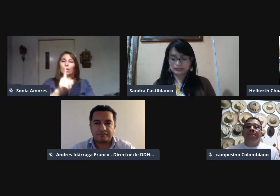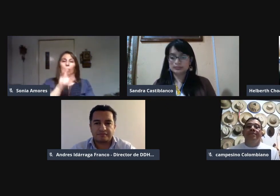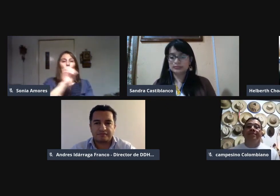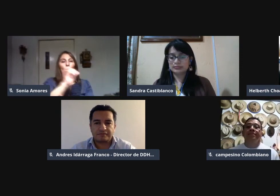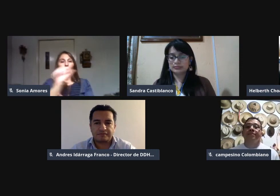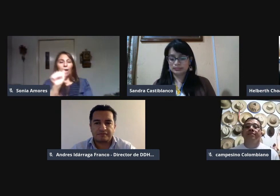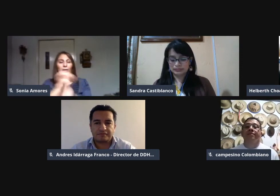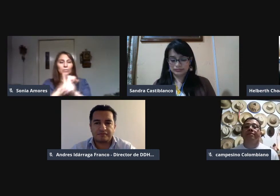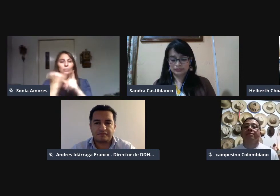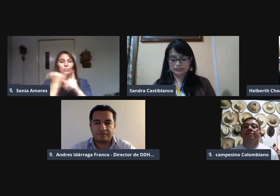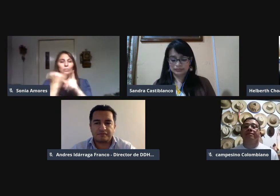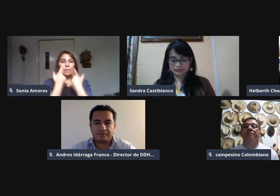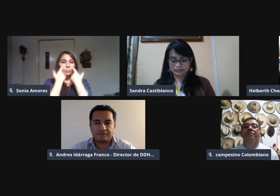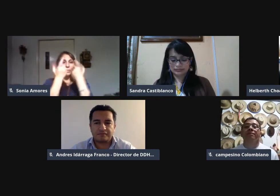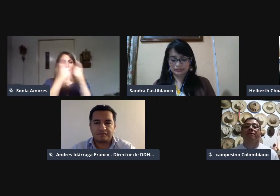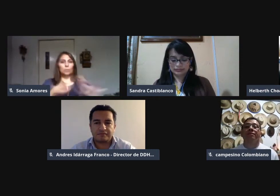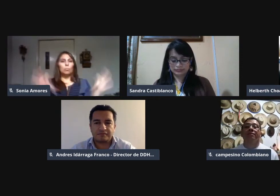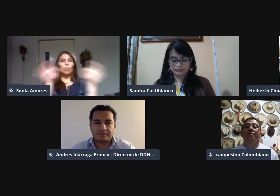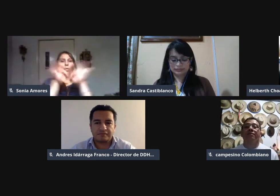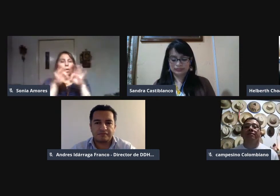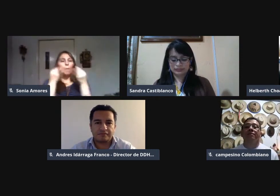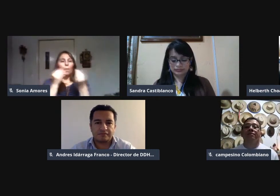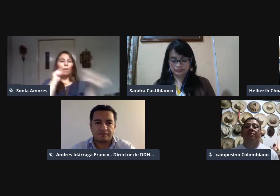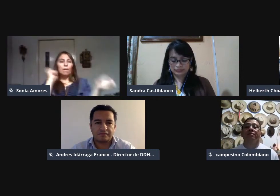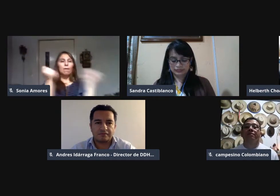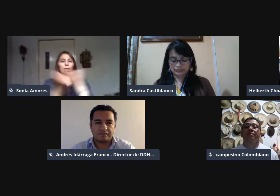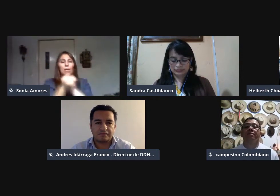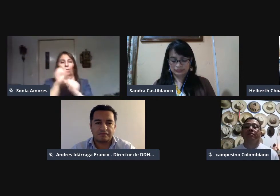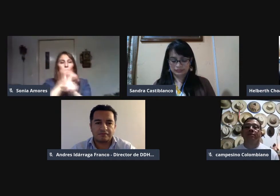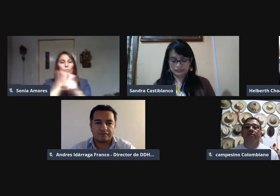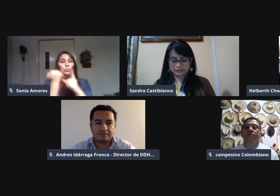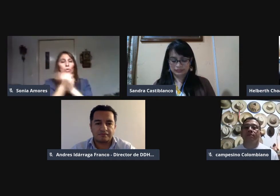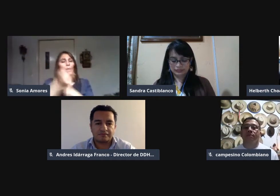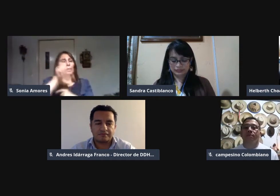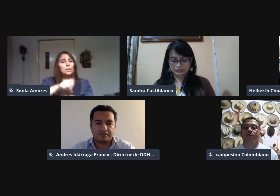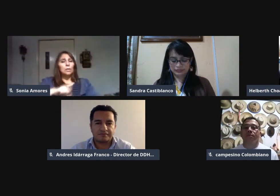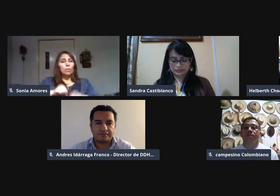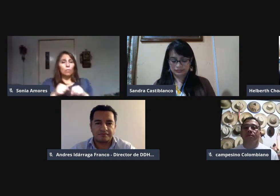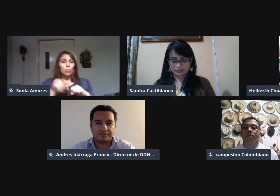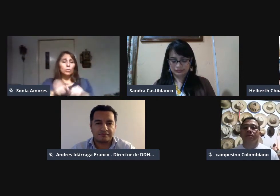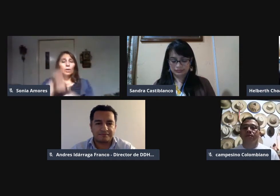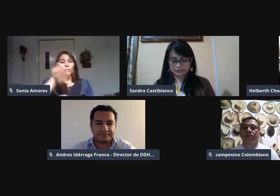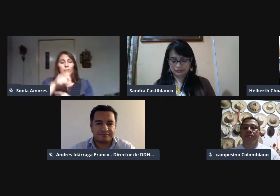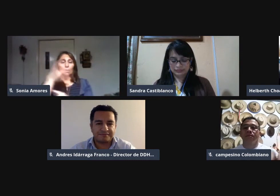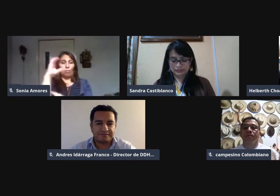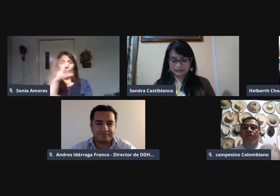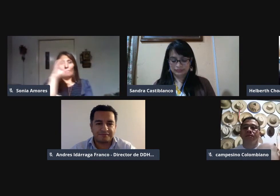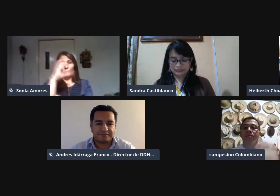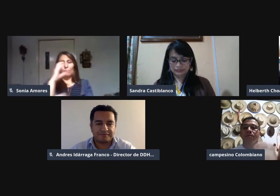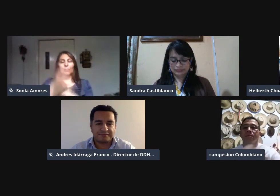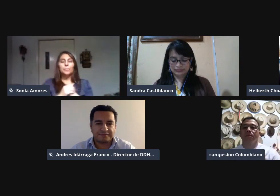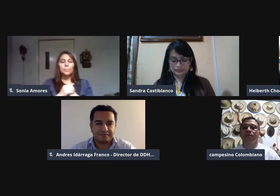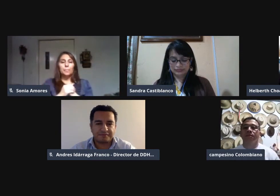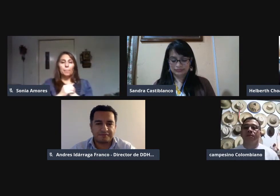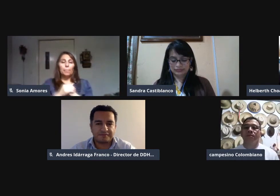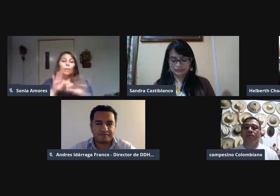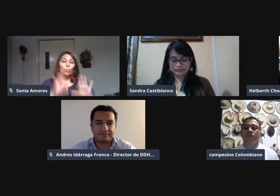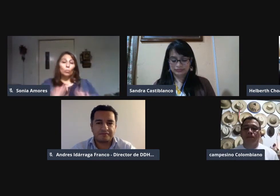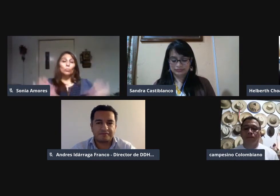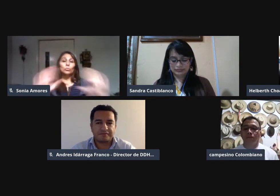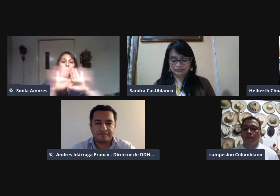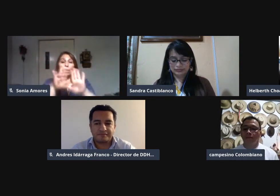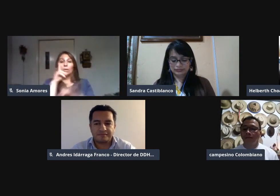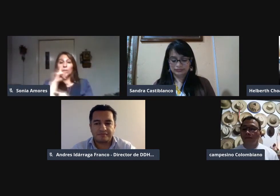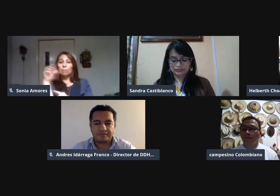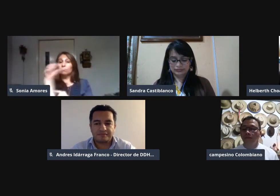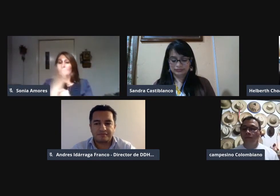son pertinentes para los cambios sociales que necesita Bogotá y necesita este país. Y como ustedes pueden ver,